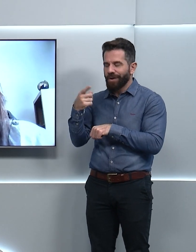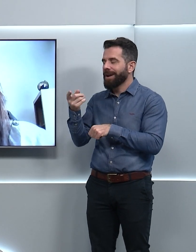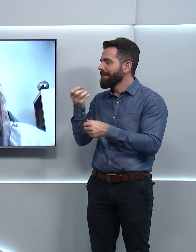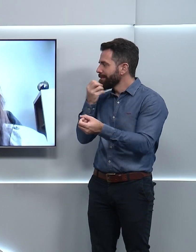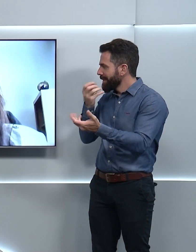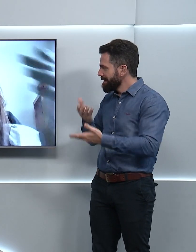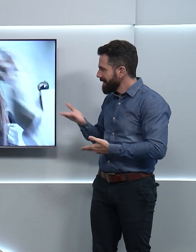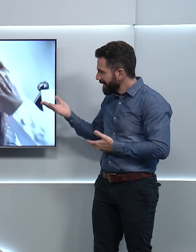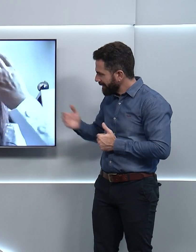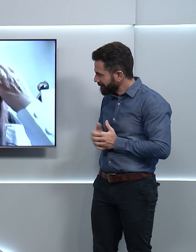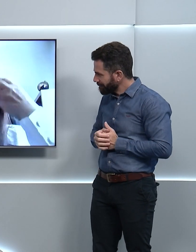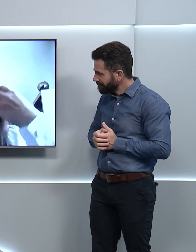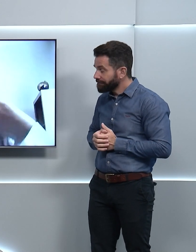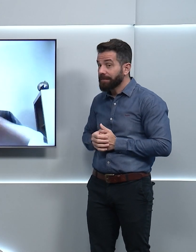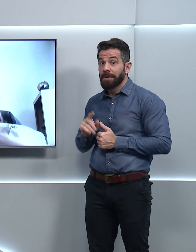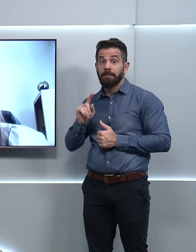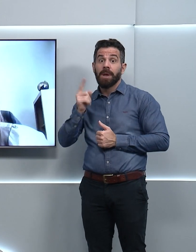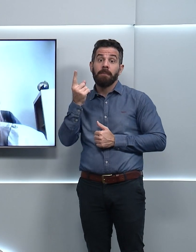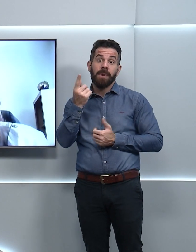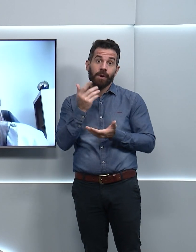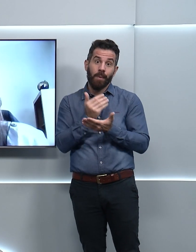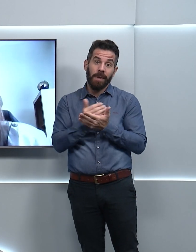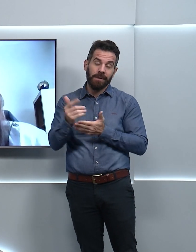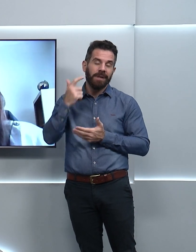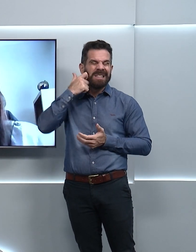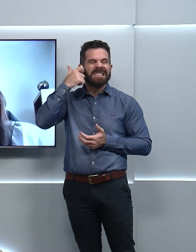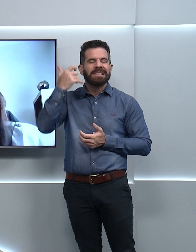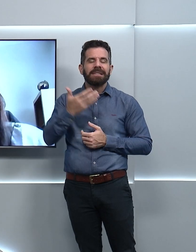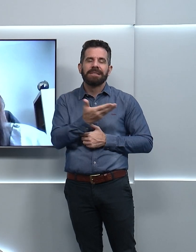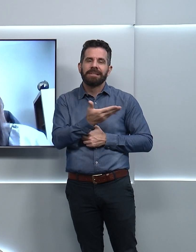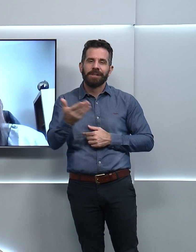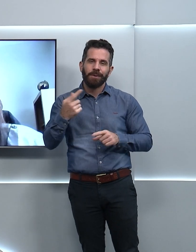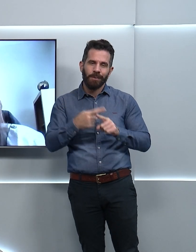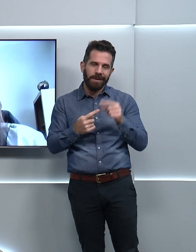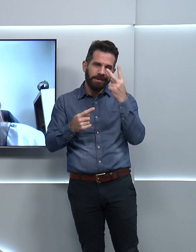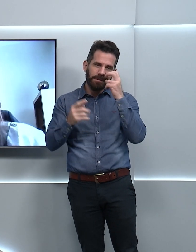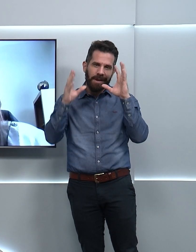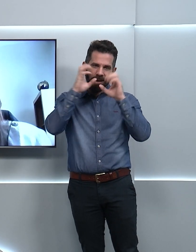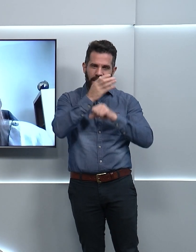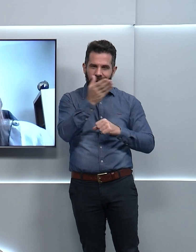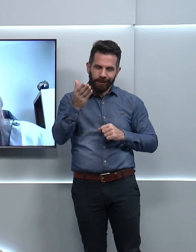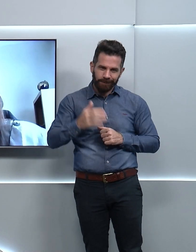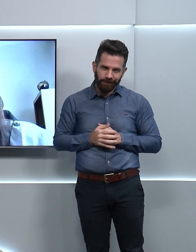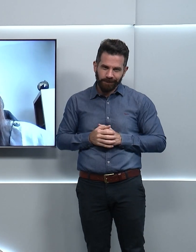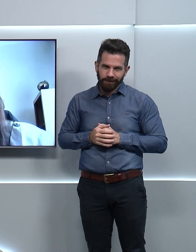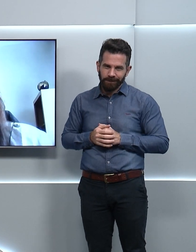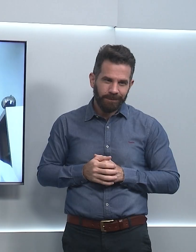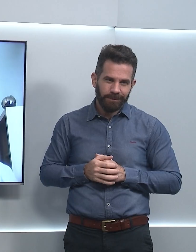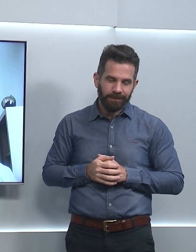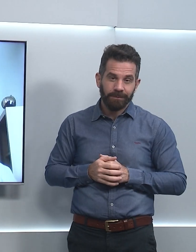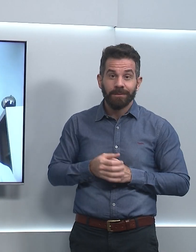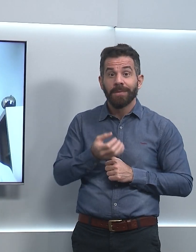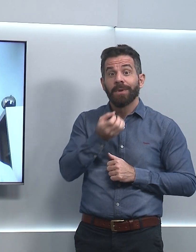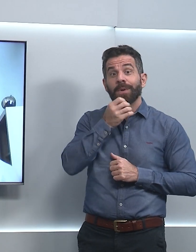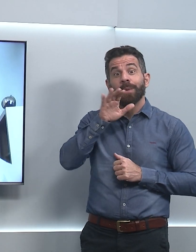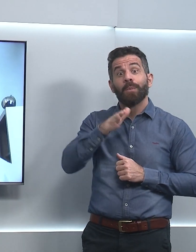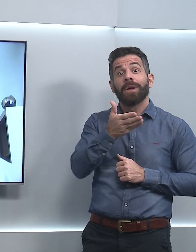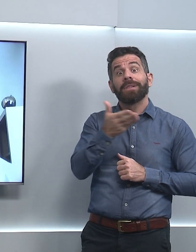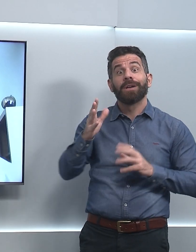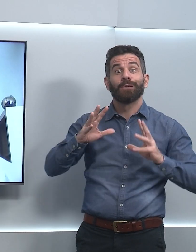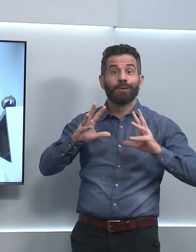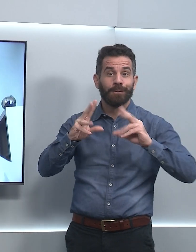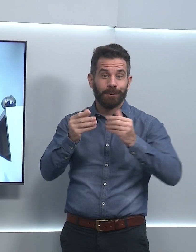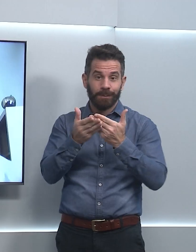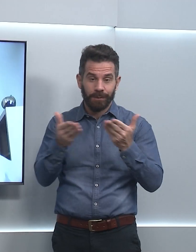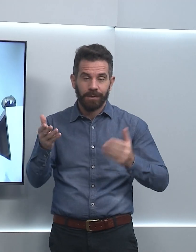bem-vinda. Peço que para a gente começar, a senhora se descreva para o nosso público cego de baixa visão. Boa tarde, todo o público do Conexões. Eu sou